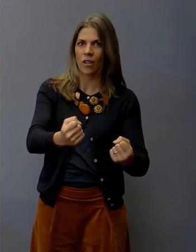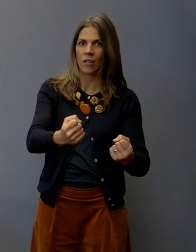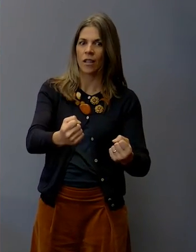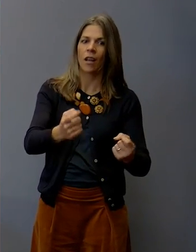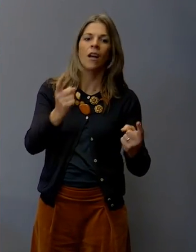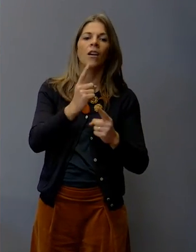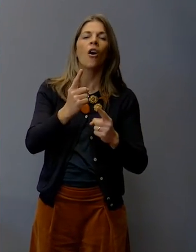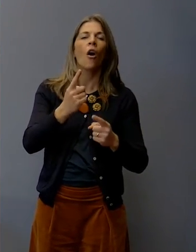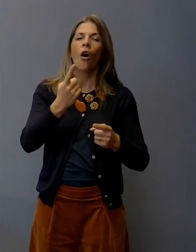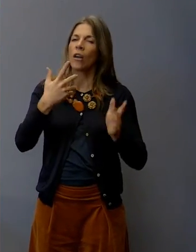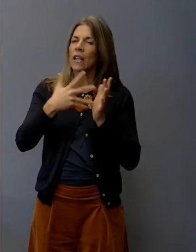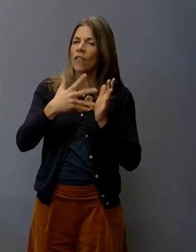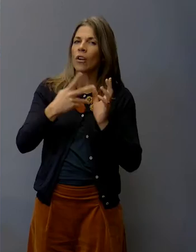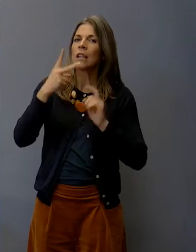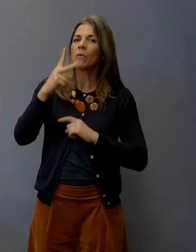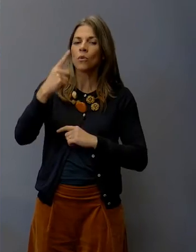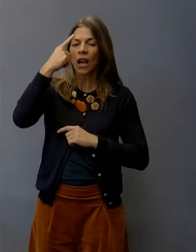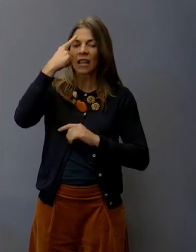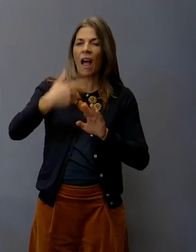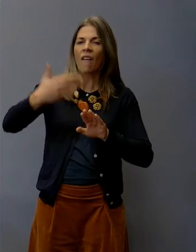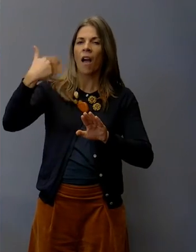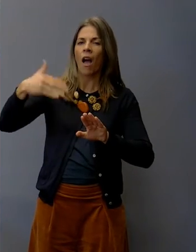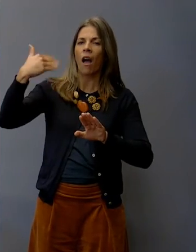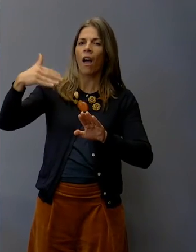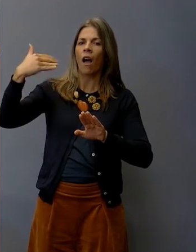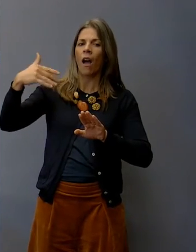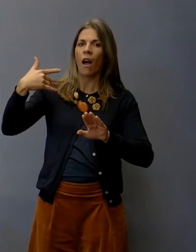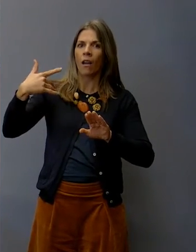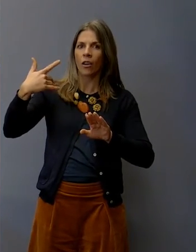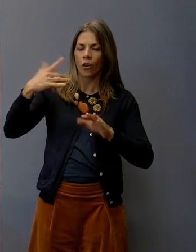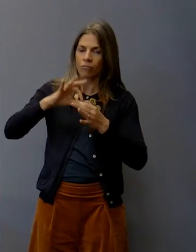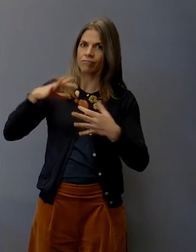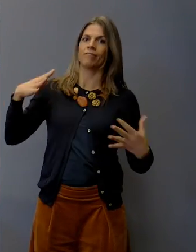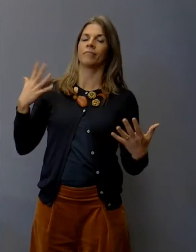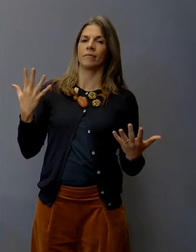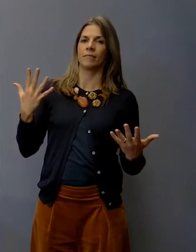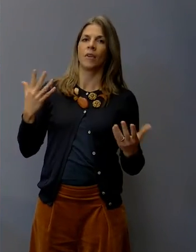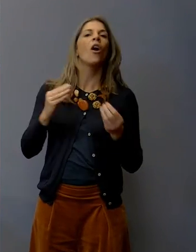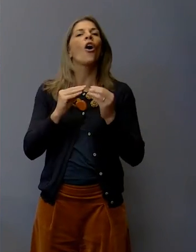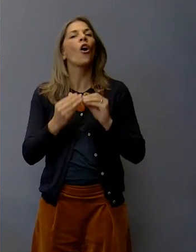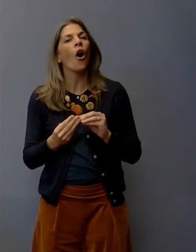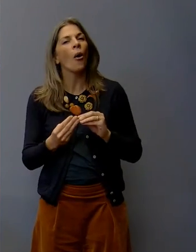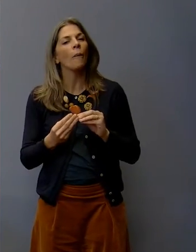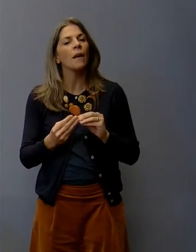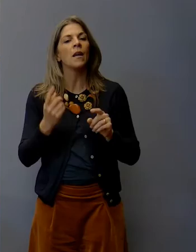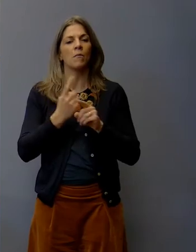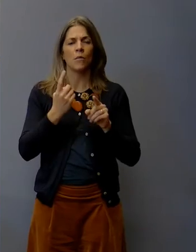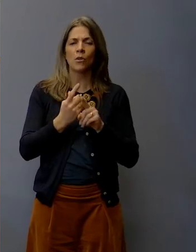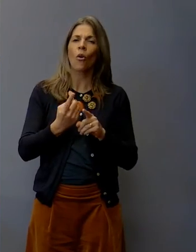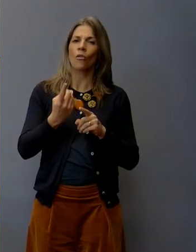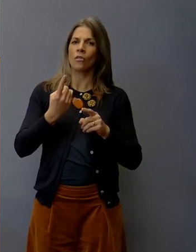e per persuadere occorre fare portare avanti concretamente obiettivi e progetti